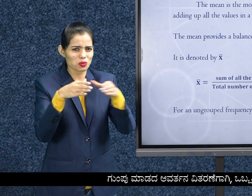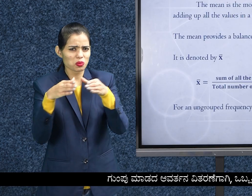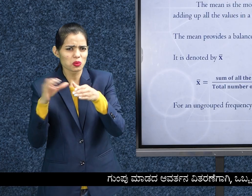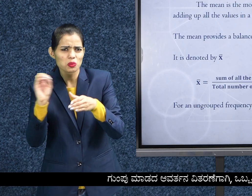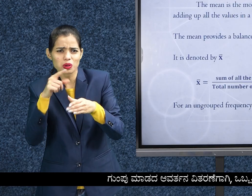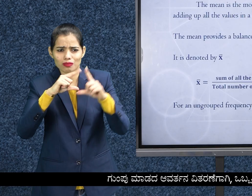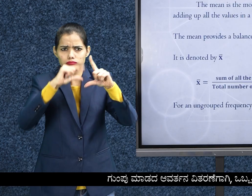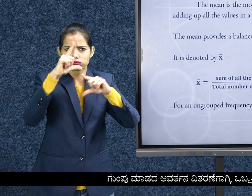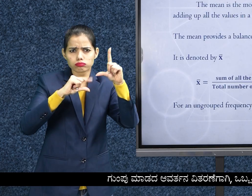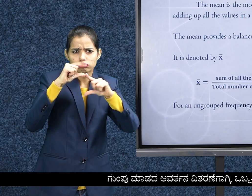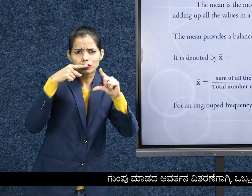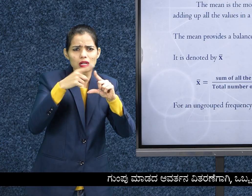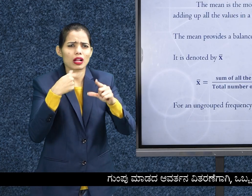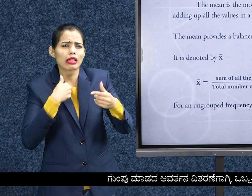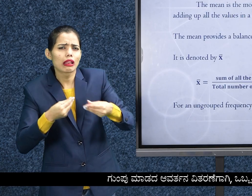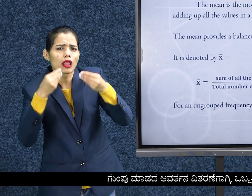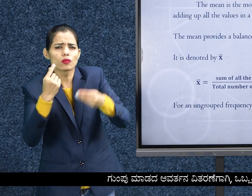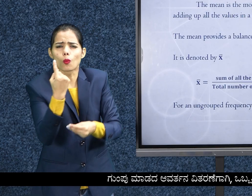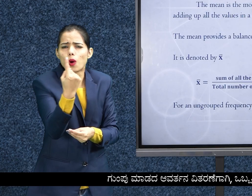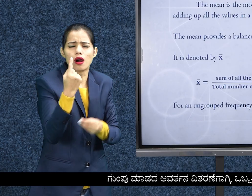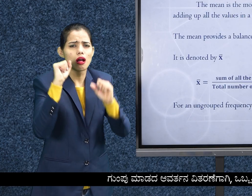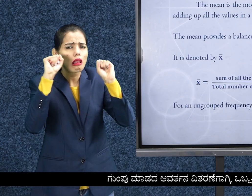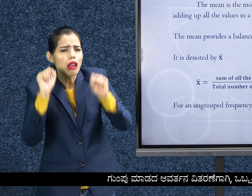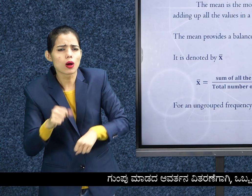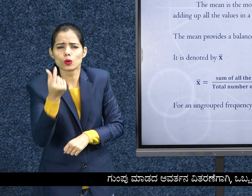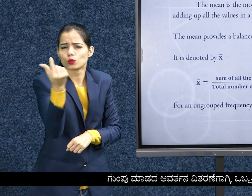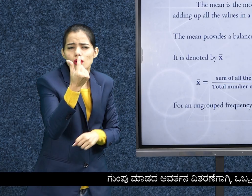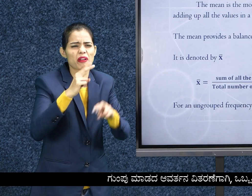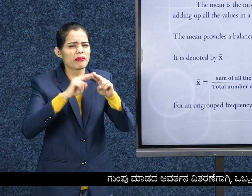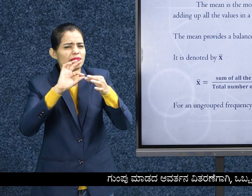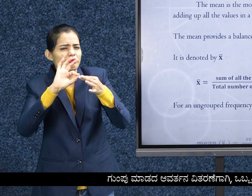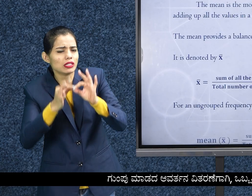ಗುಂಪು ಮಾಡದ ಆವರ್ತನ ವಿತರಣೆಗಾಗಿ ಒಬ್ಬರು ಈ ಸೂತ್ರವನ್ನ ಬಳಸಬಹುದು.